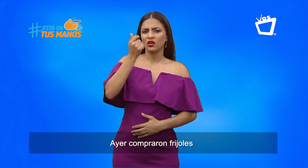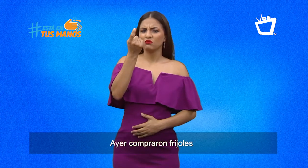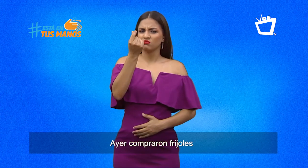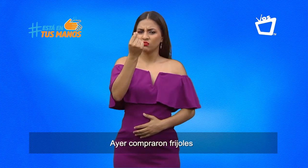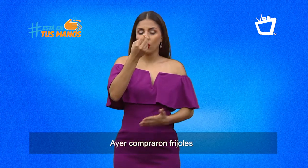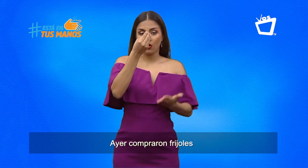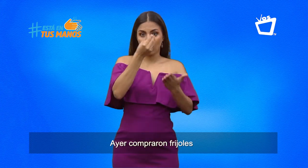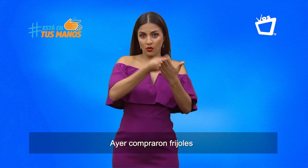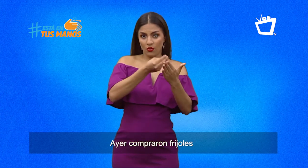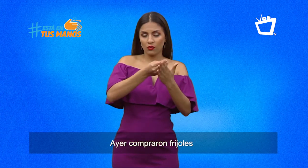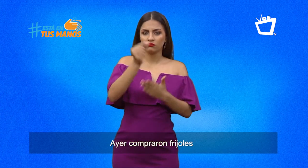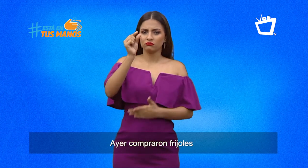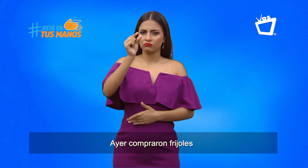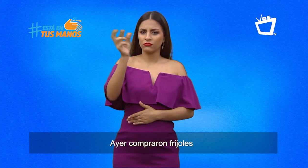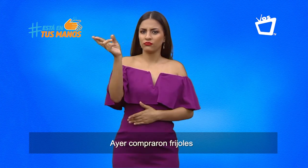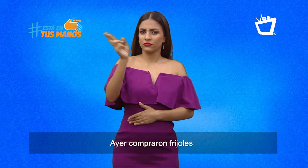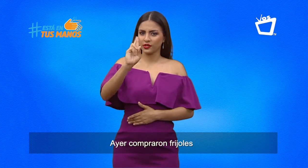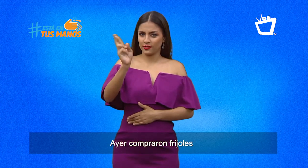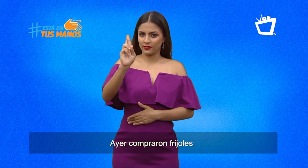ayer compraron frijoles